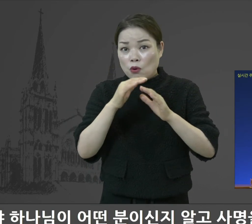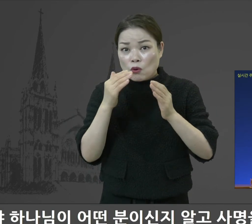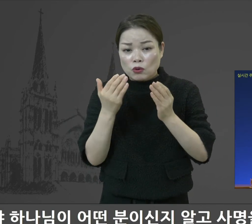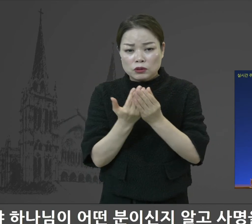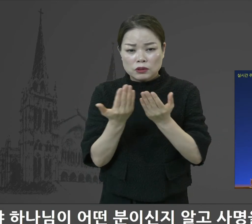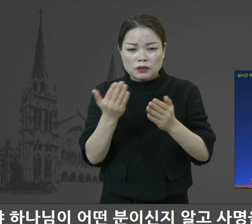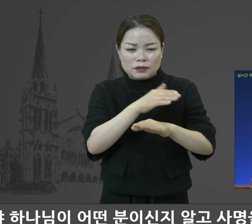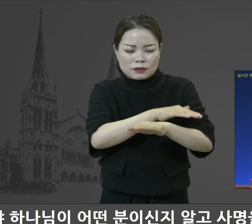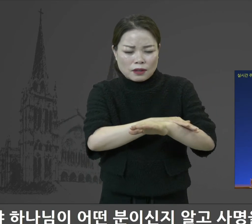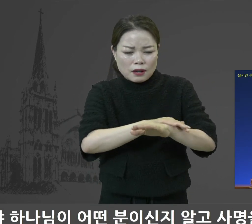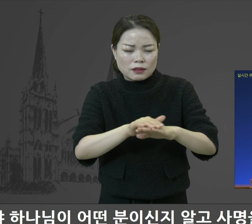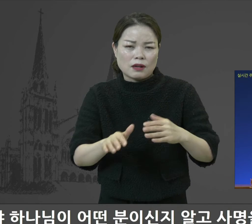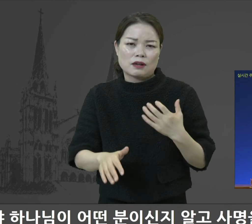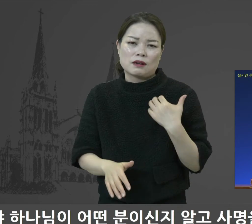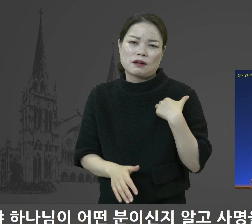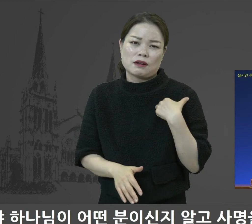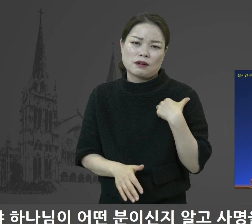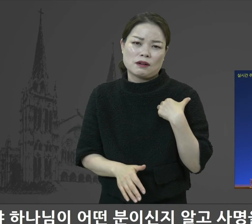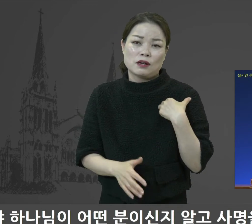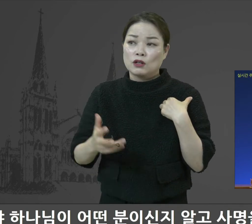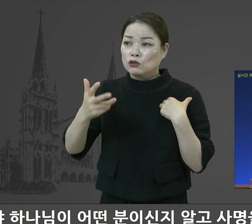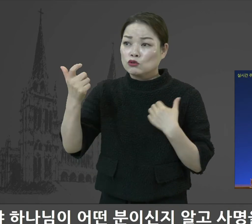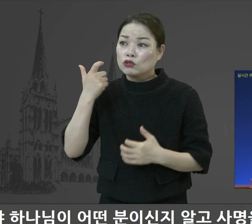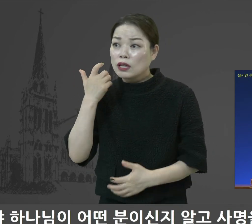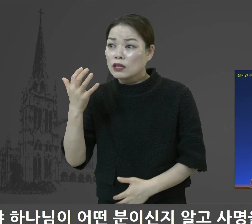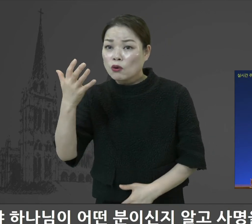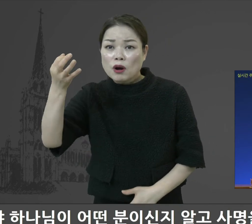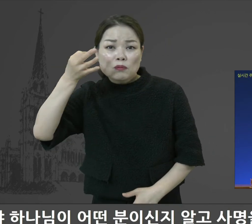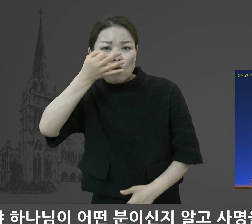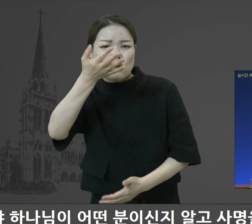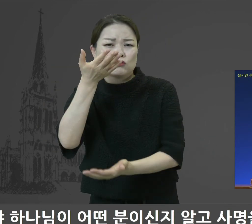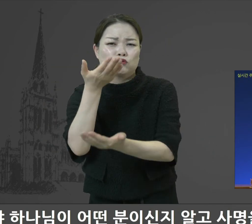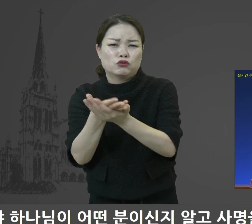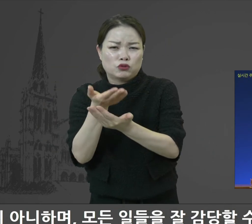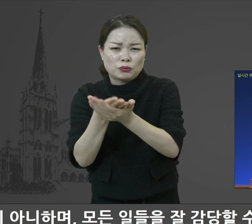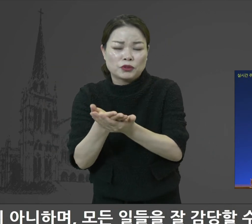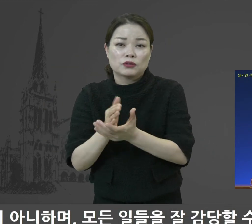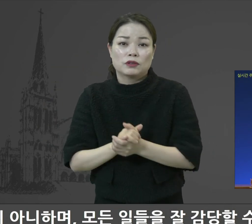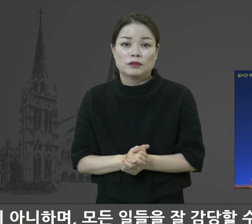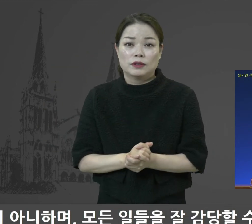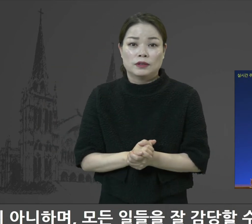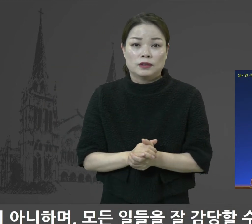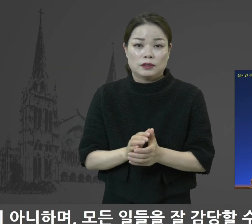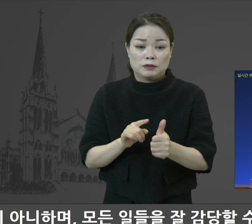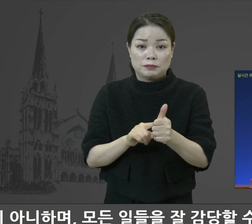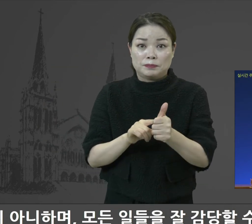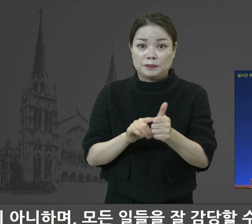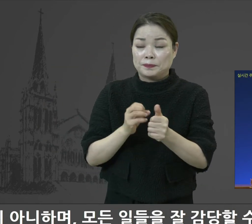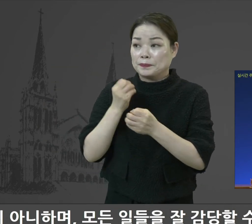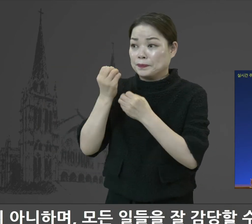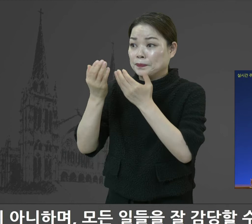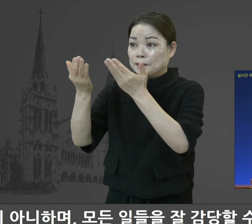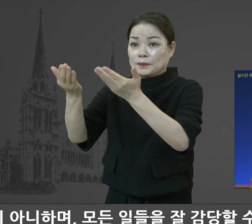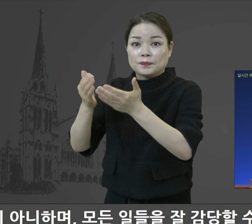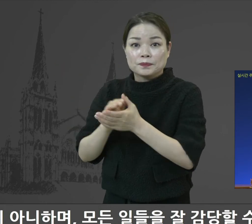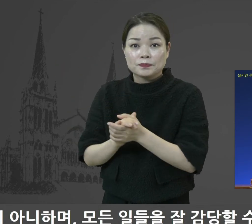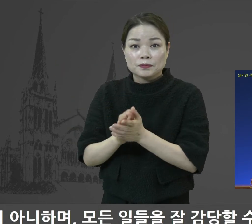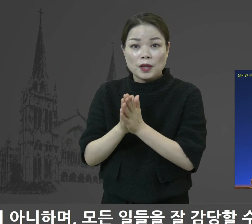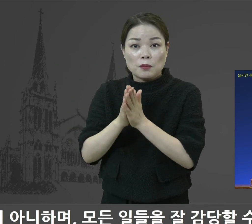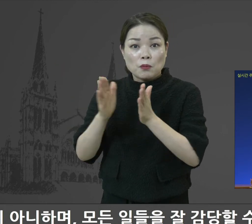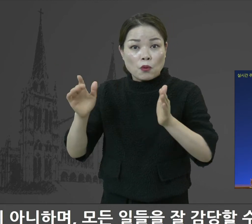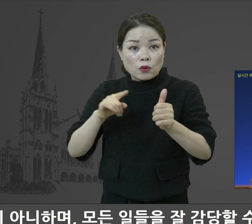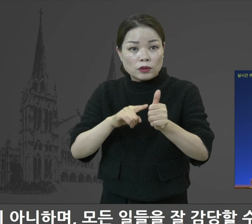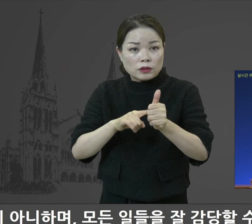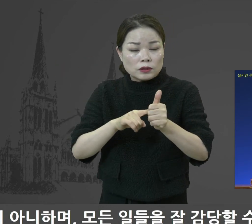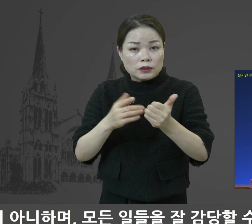일들을 잘 감당할 수 있겠습니다. 주의 영광을 보여주시옵소서. 이렇게 구한 겁니다. 여러분, 모세가 한 일